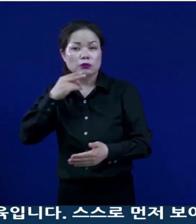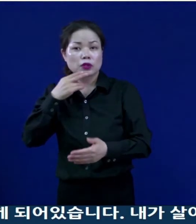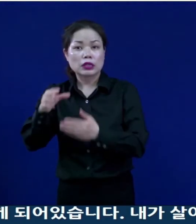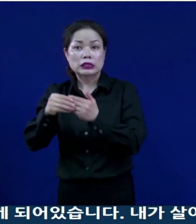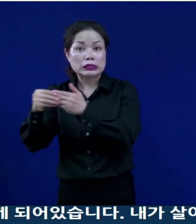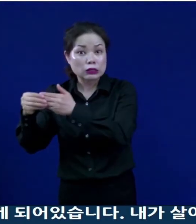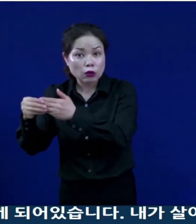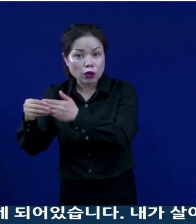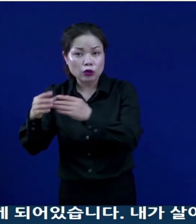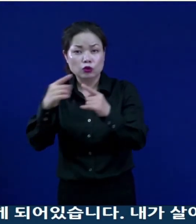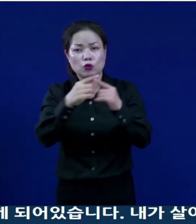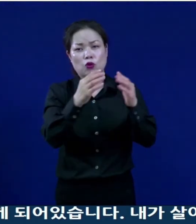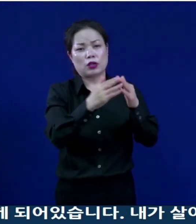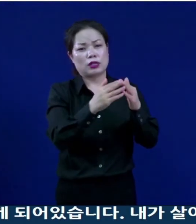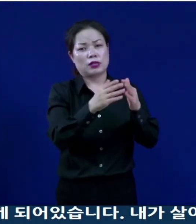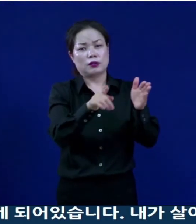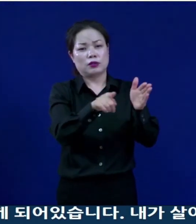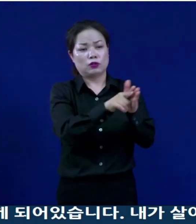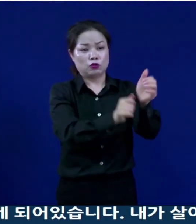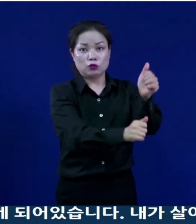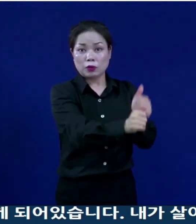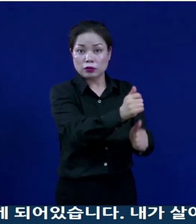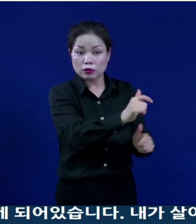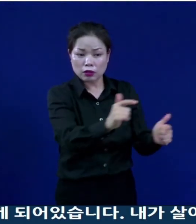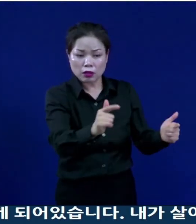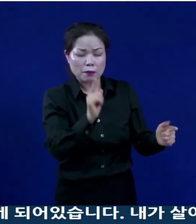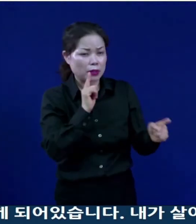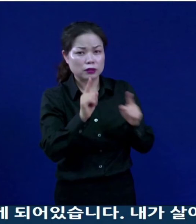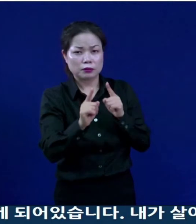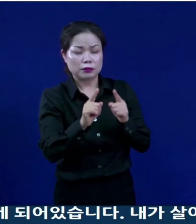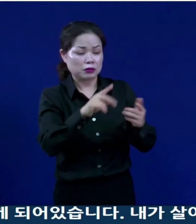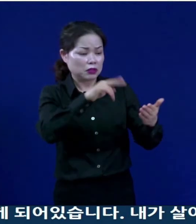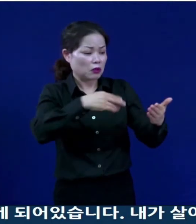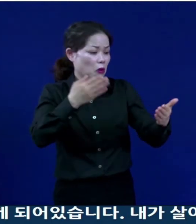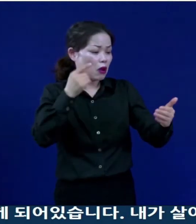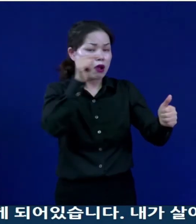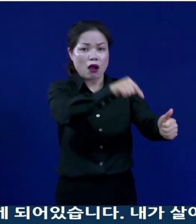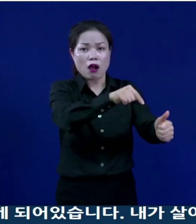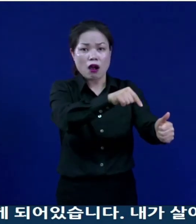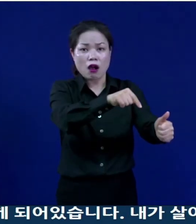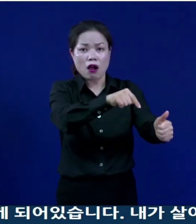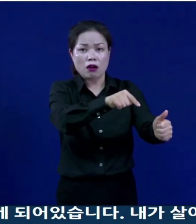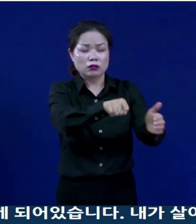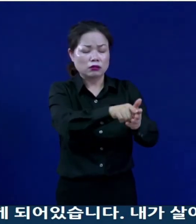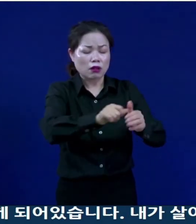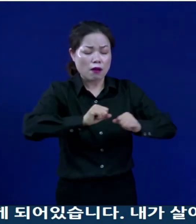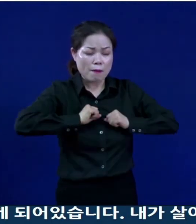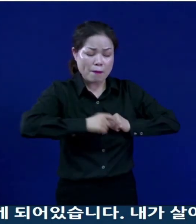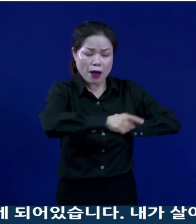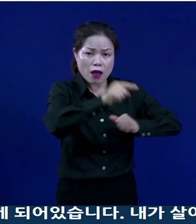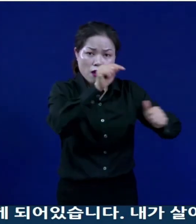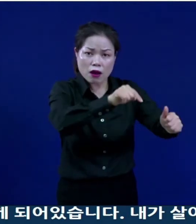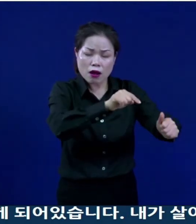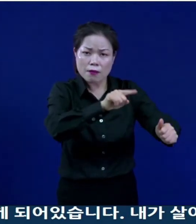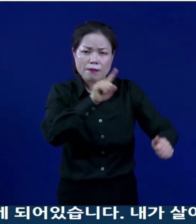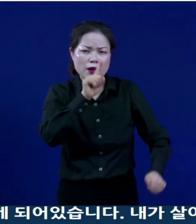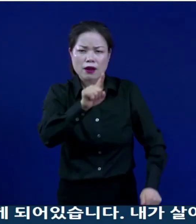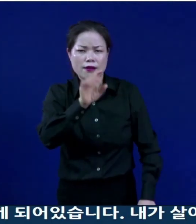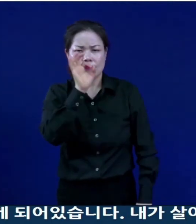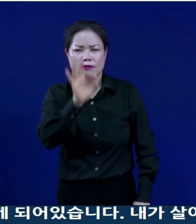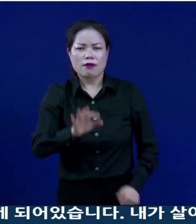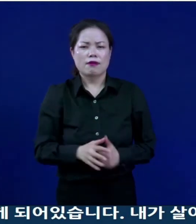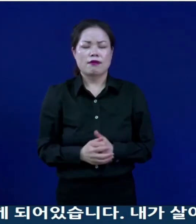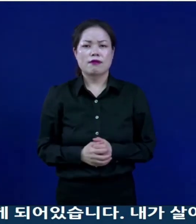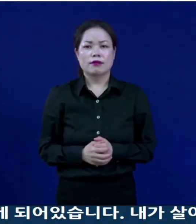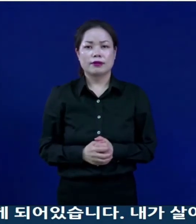리더가 교회의 믿음의 후배들에게 말씀을 읽어라, 열심히 신앙생활 해라 말할 수 없습니다.